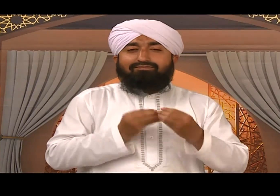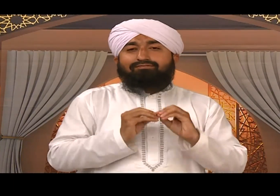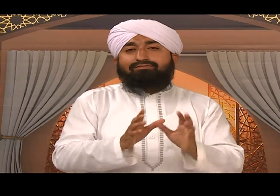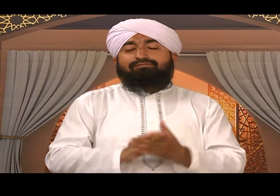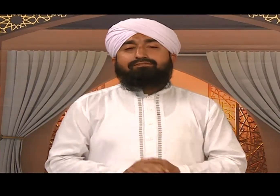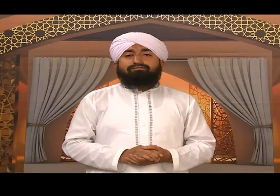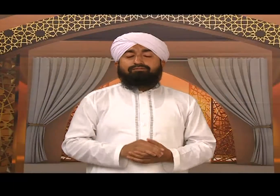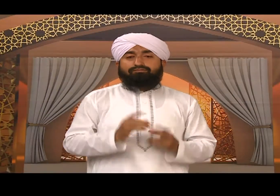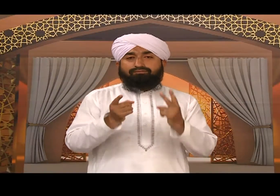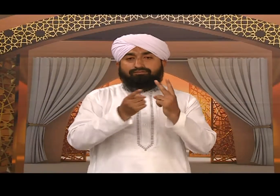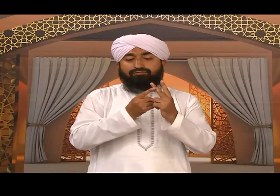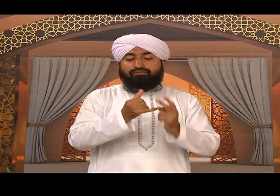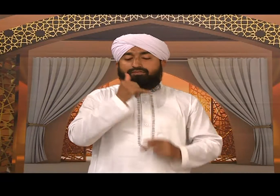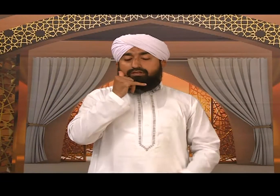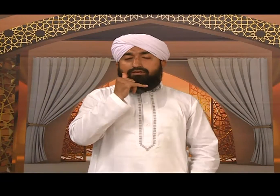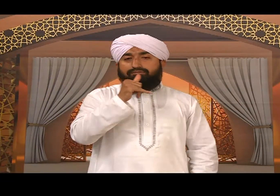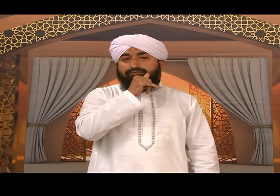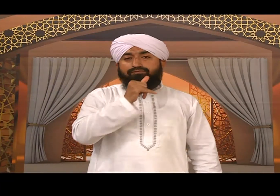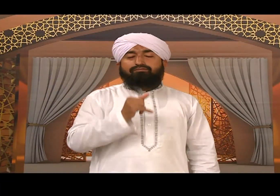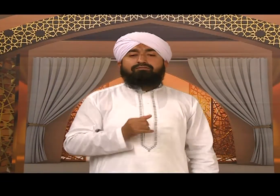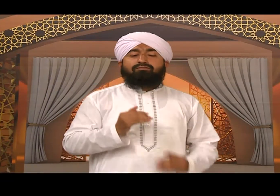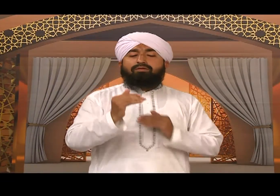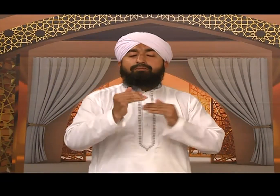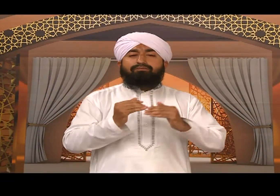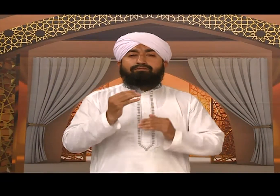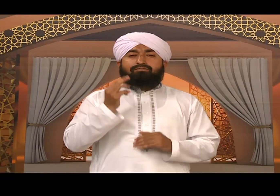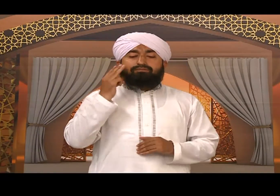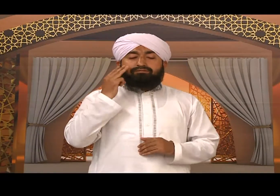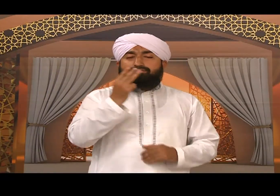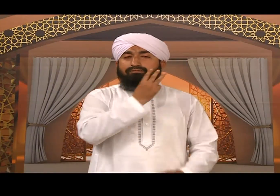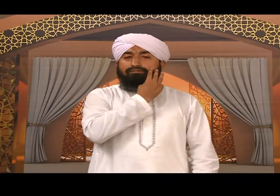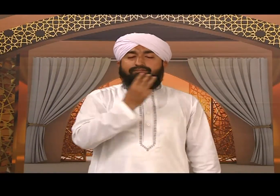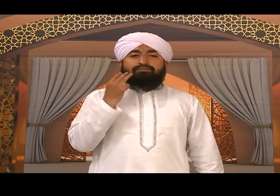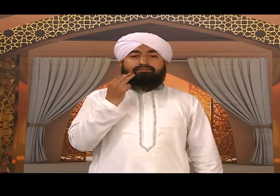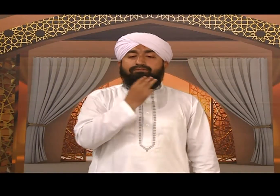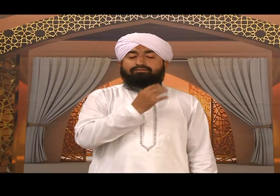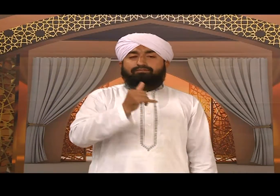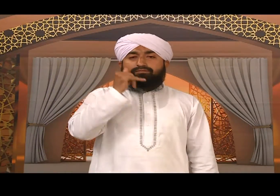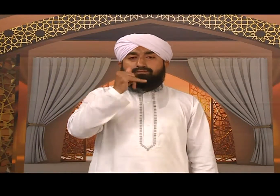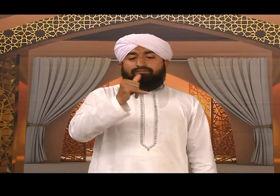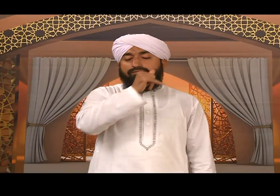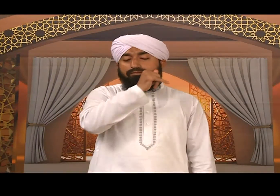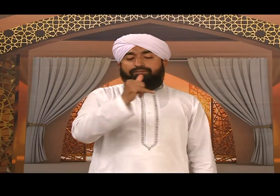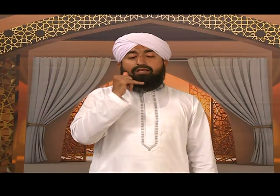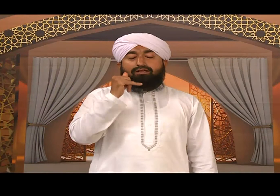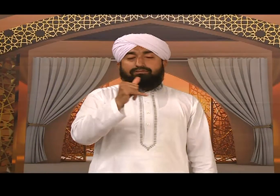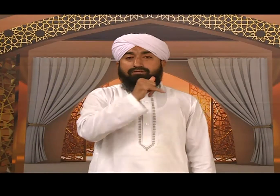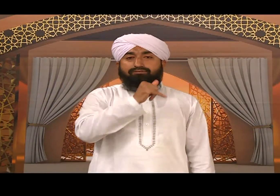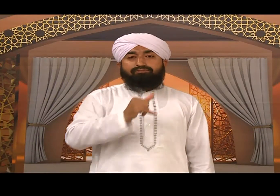رہا ہوں۔ نمبر 2، مسواک کرنا۔ کم از کم 3 بار دائیں بائیں اوپر نیچے کے دانتوں میں